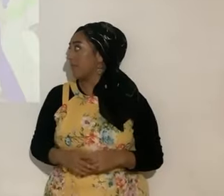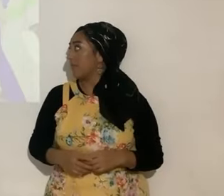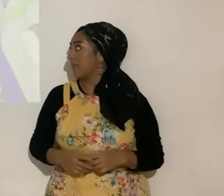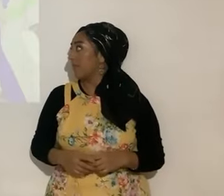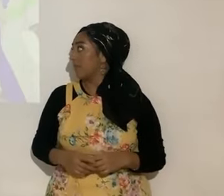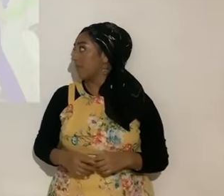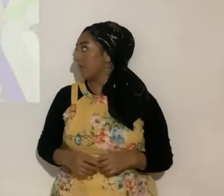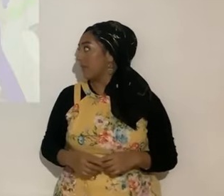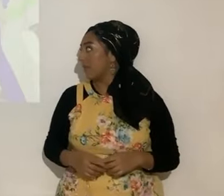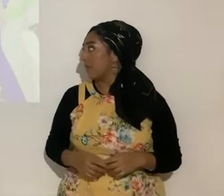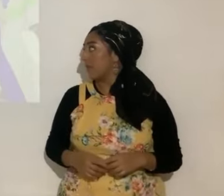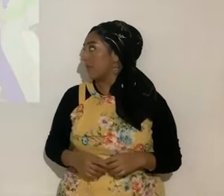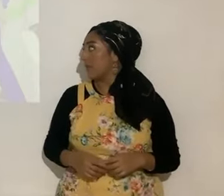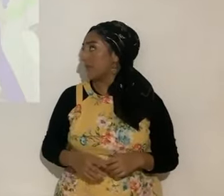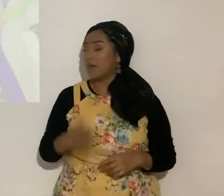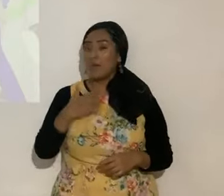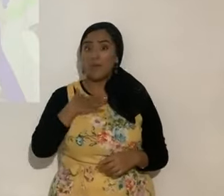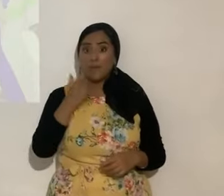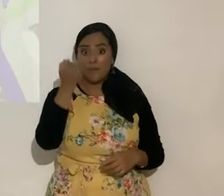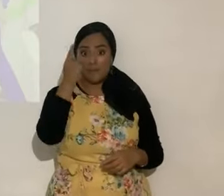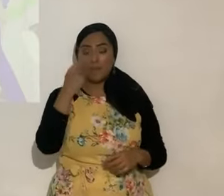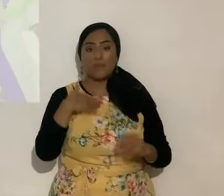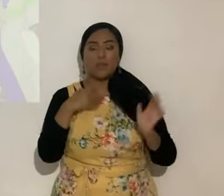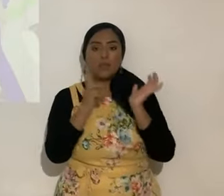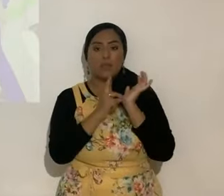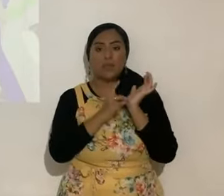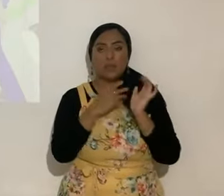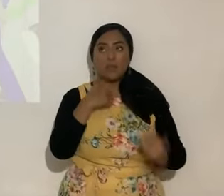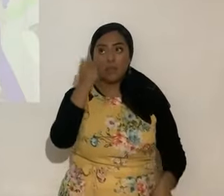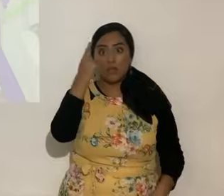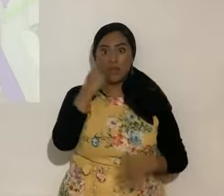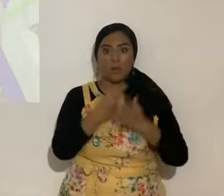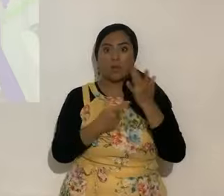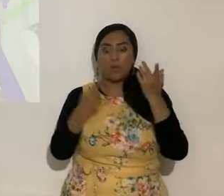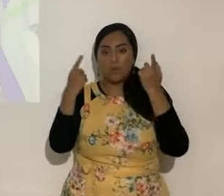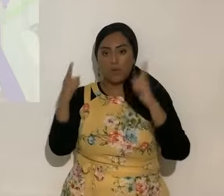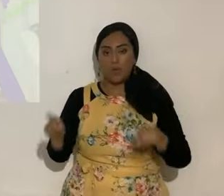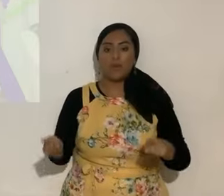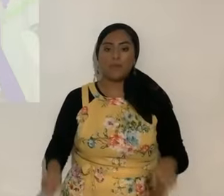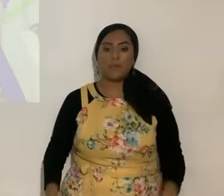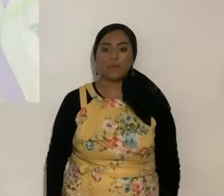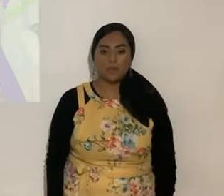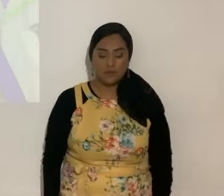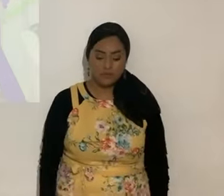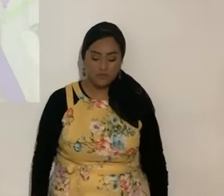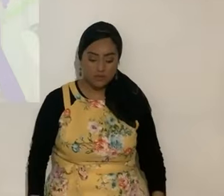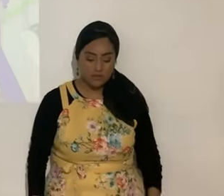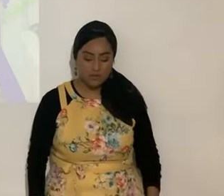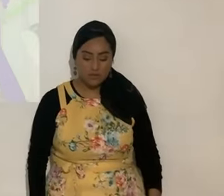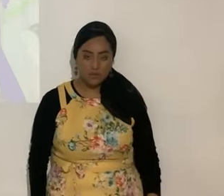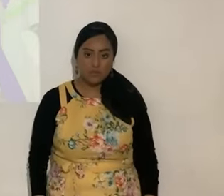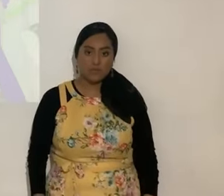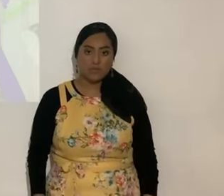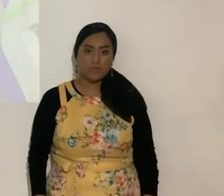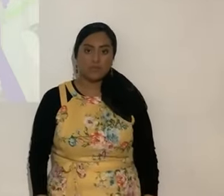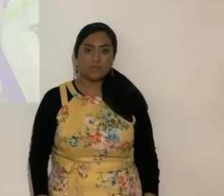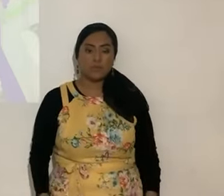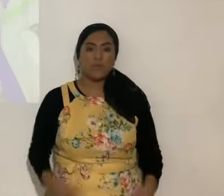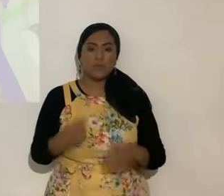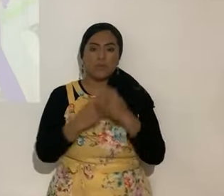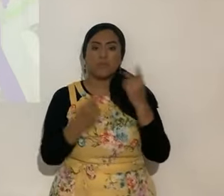así, que, que yo entendía, como médico, lo que le estaba, lo que le había pasado, ¿qué es lo que les